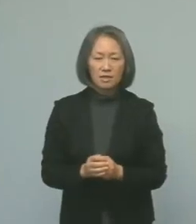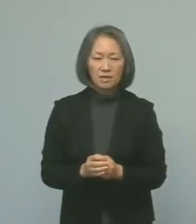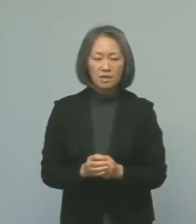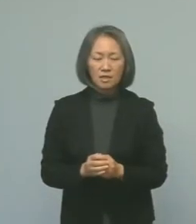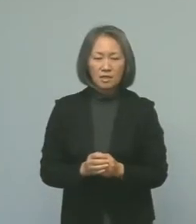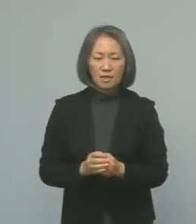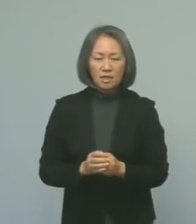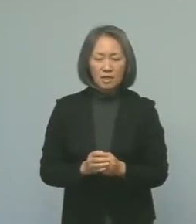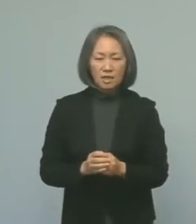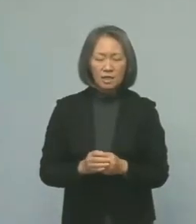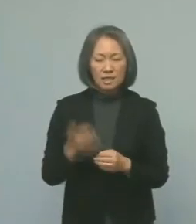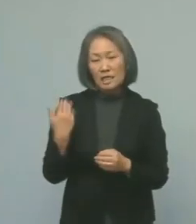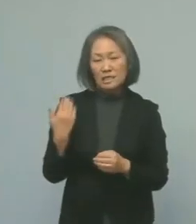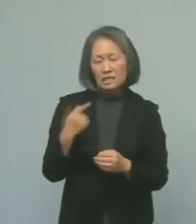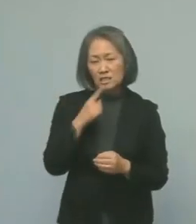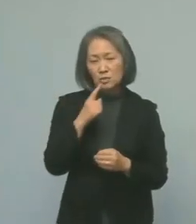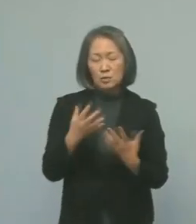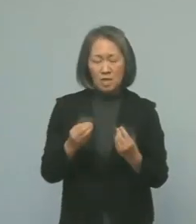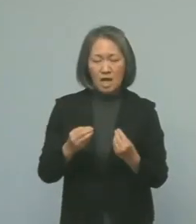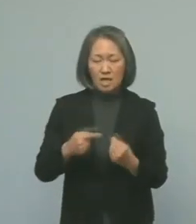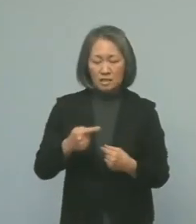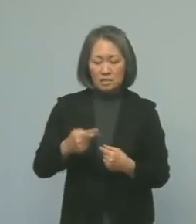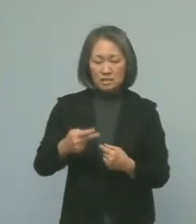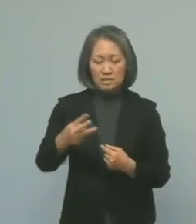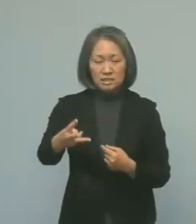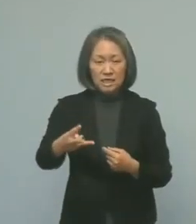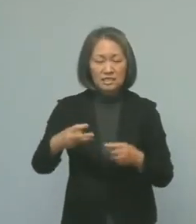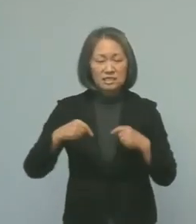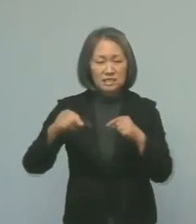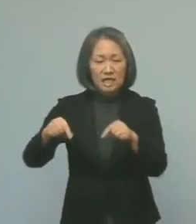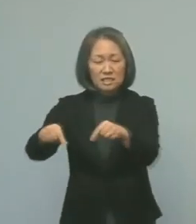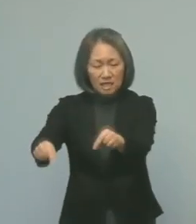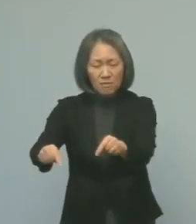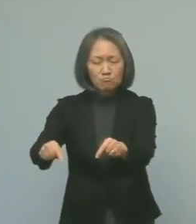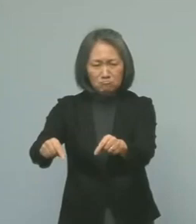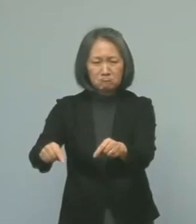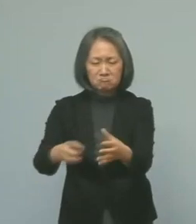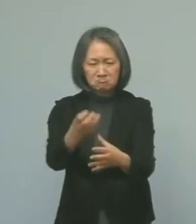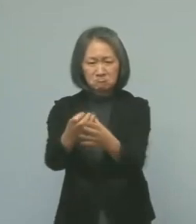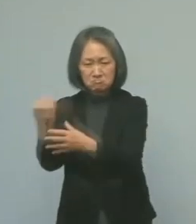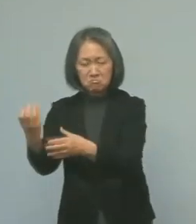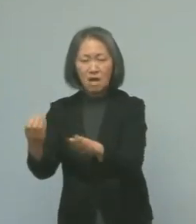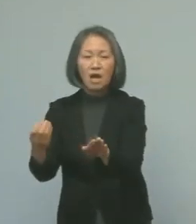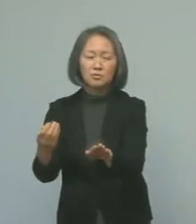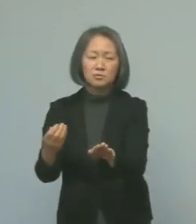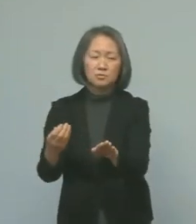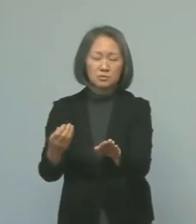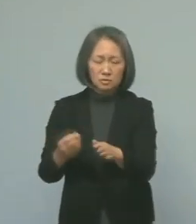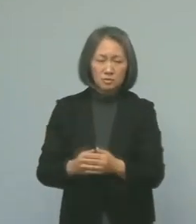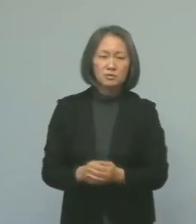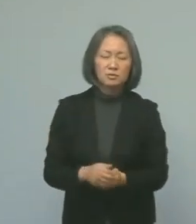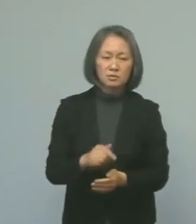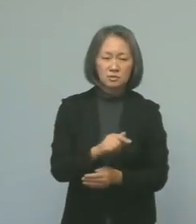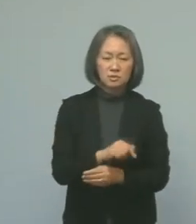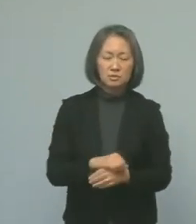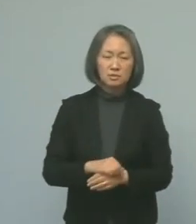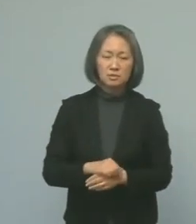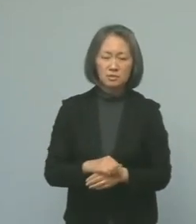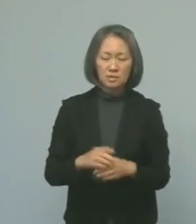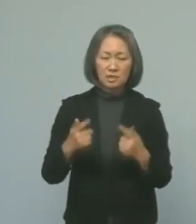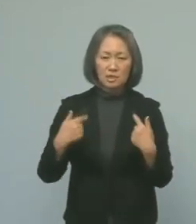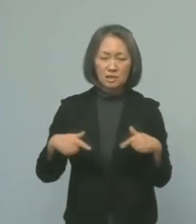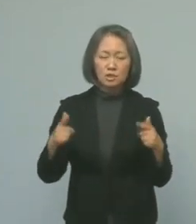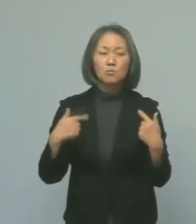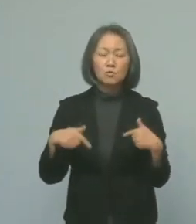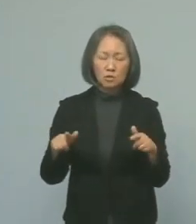三次感染というようなことも出てきているわけでありますので、いろいろな場面が考えられるわけであります。普段は本